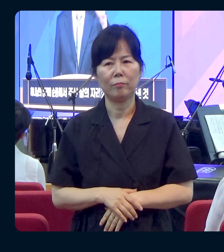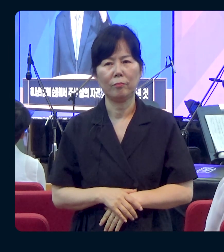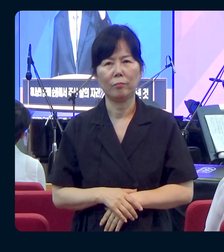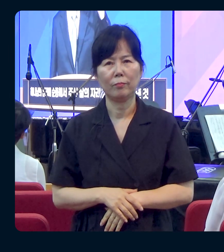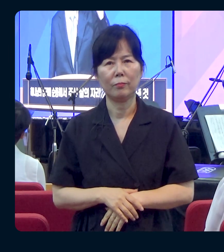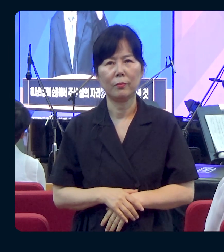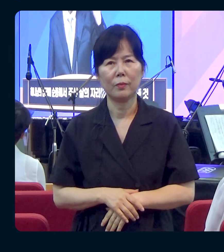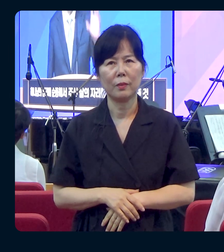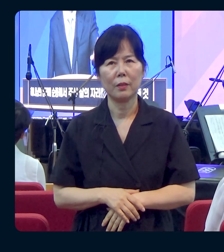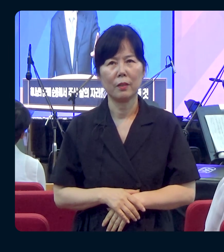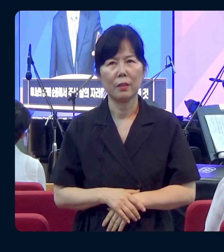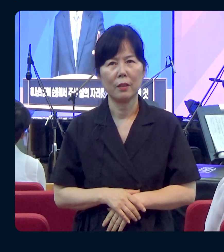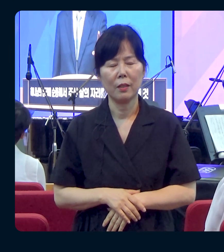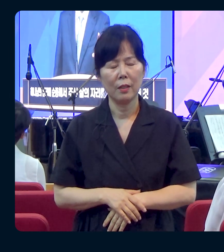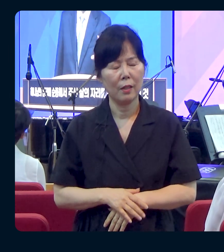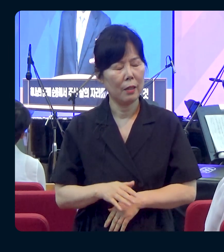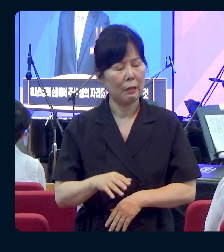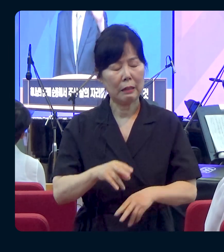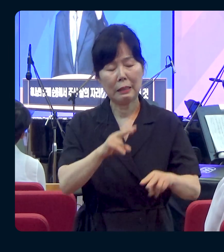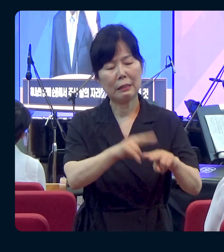자리를 묵묵히 지켜낸 것,